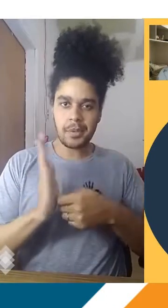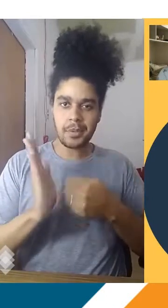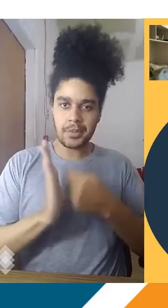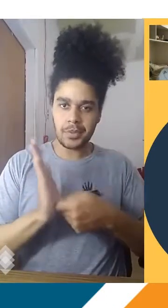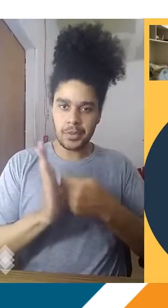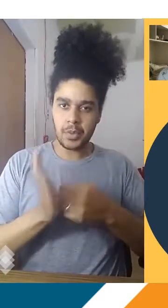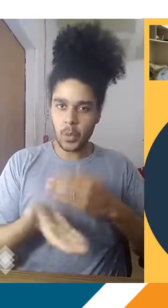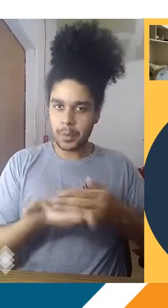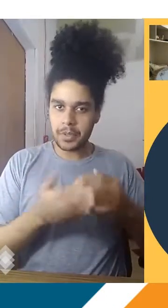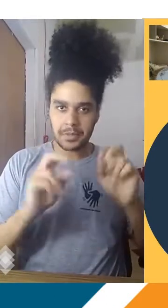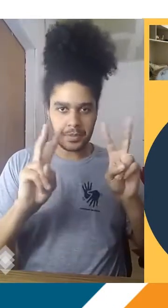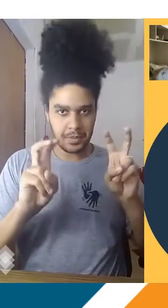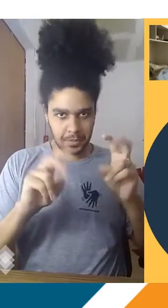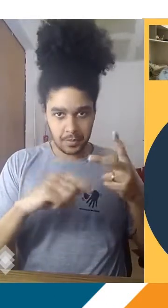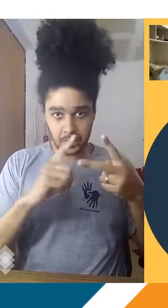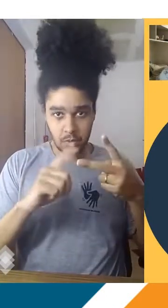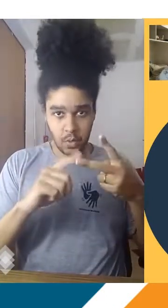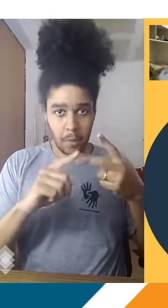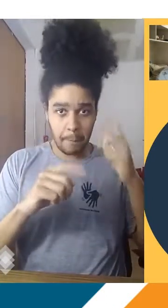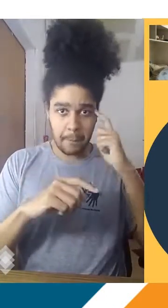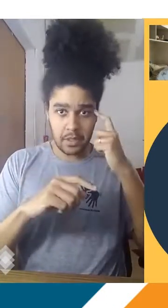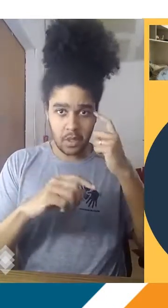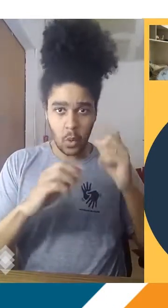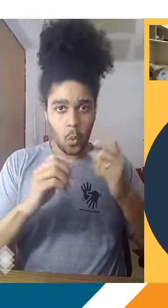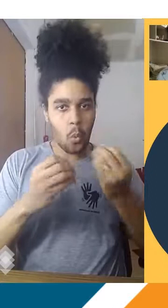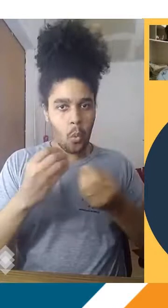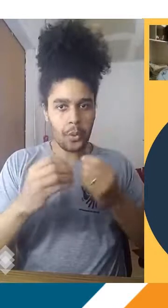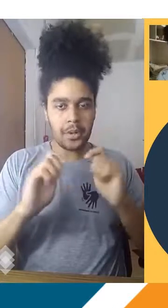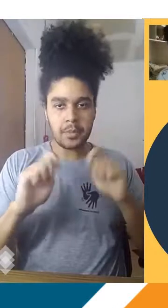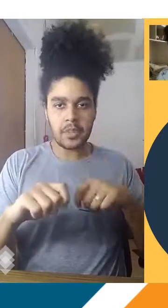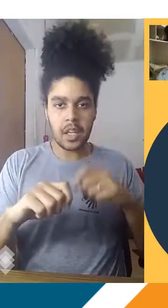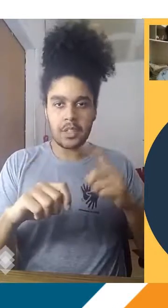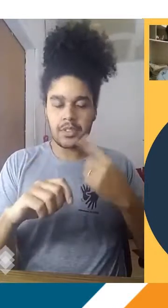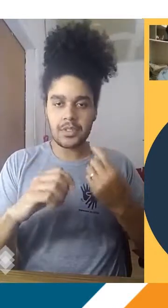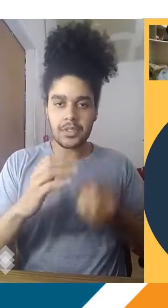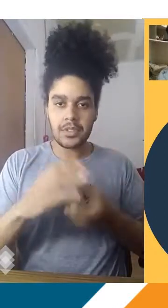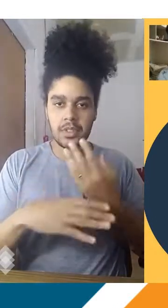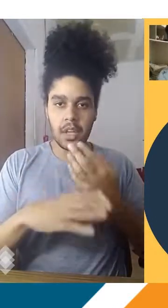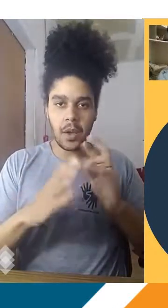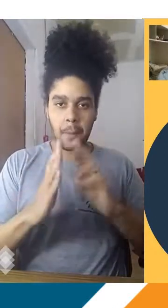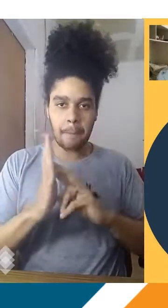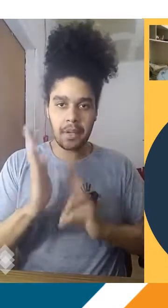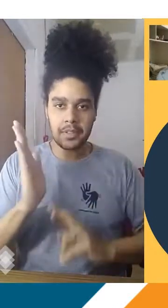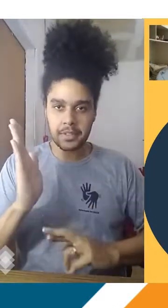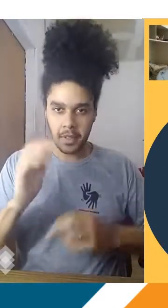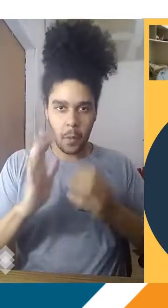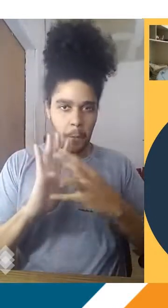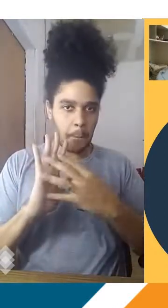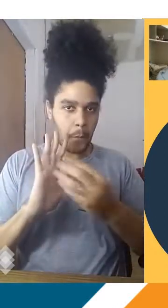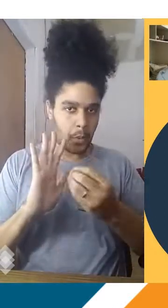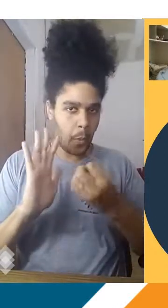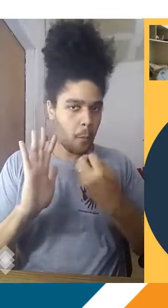redação a partir do tema. E segundo, a gente vai pensar como é possível a gente construir uma